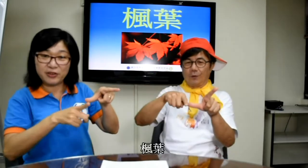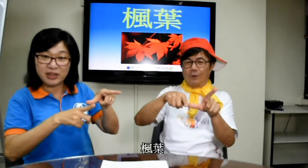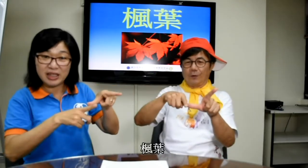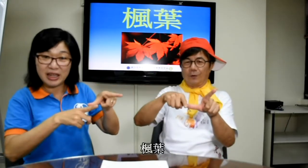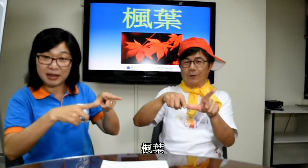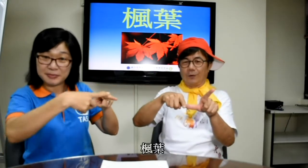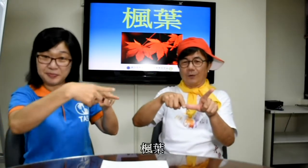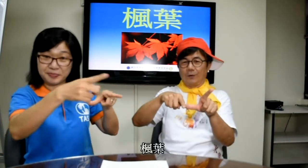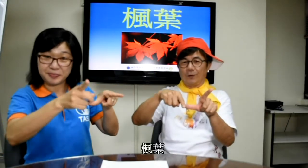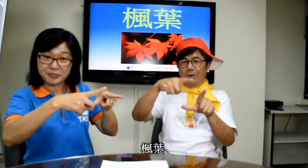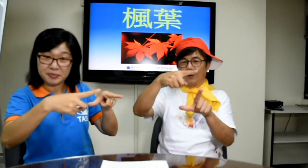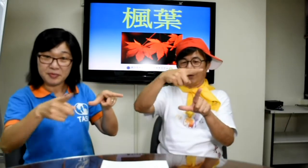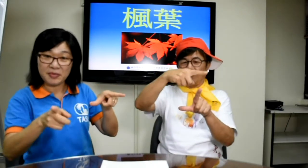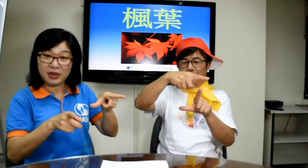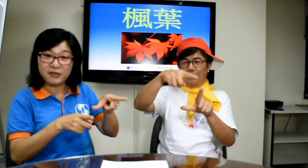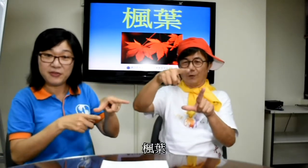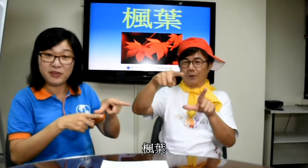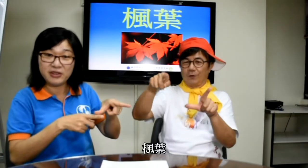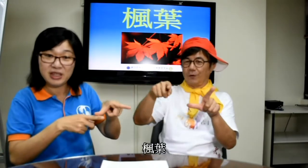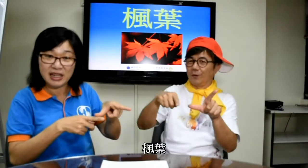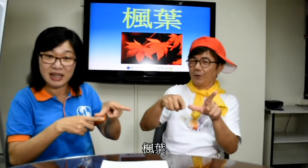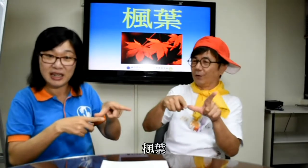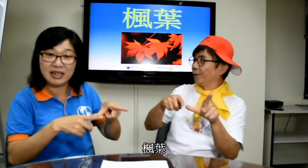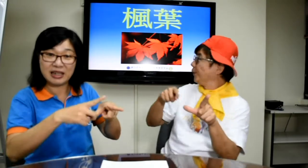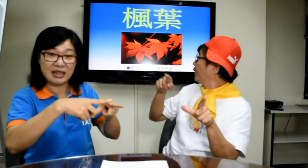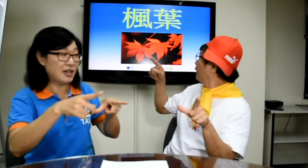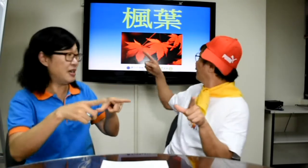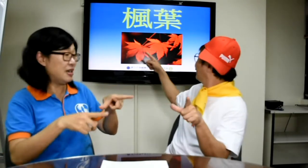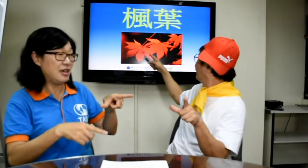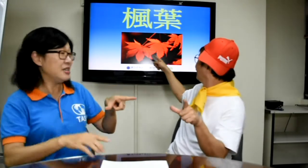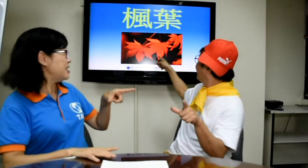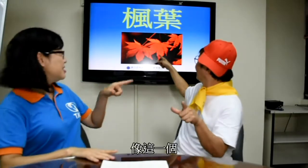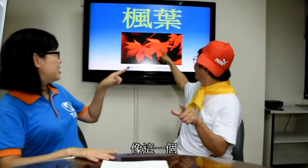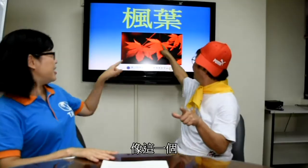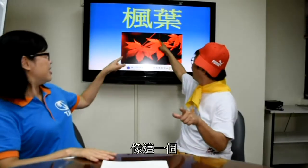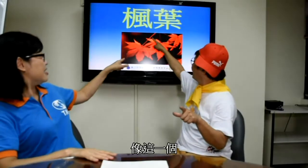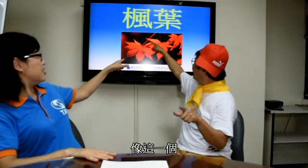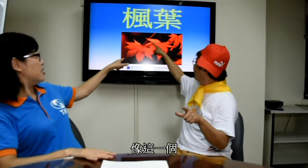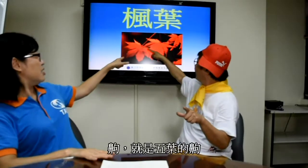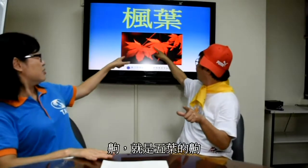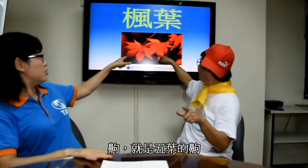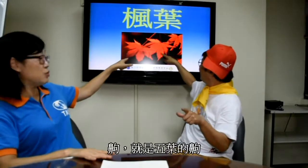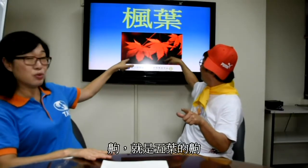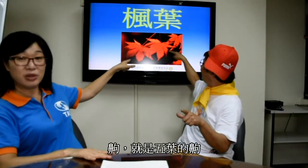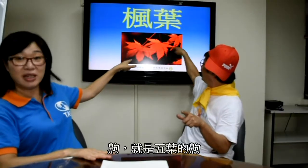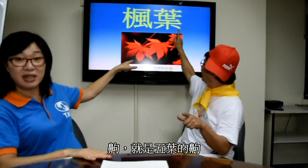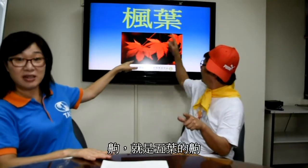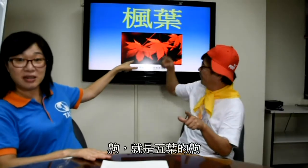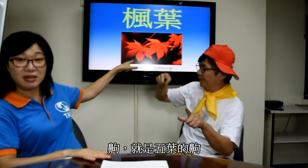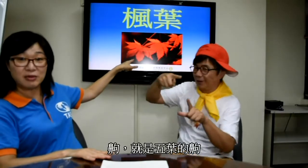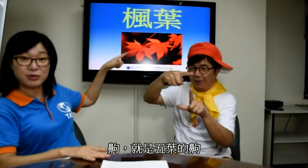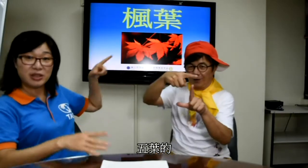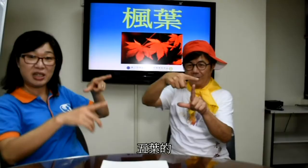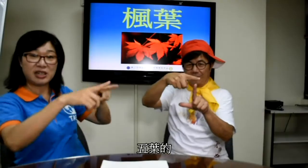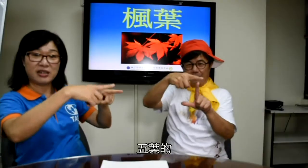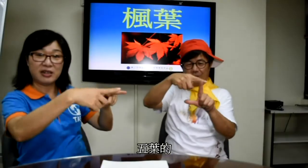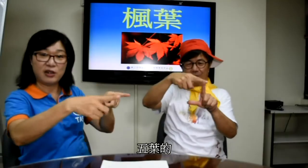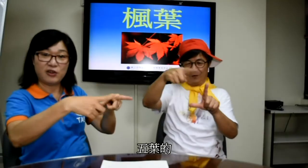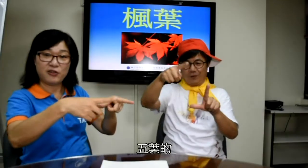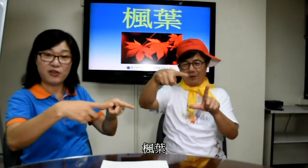叶，枫叶，像这一个哦，就是五叶的哈，五叶的枫